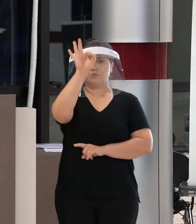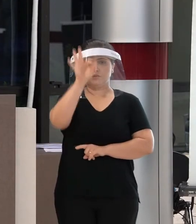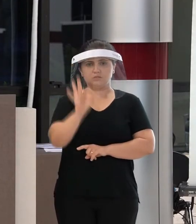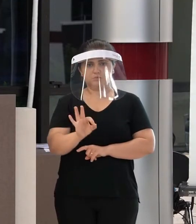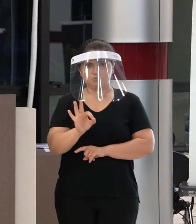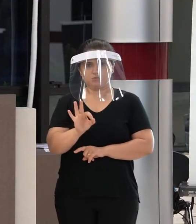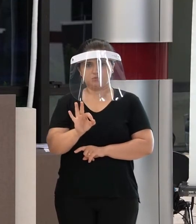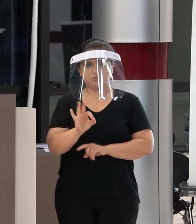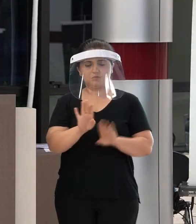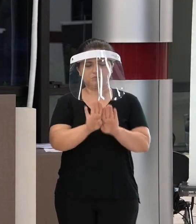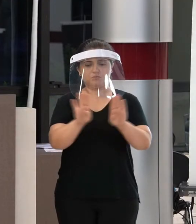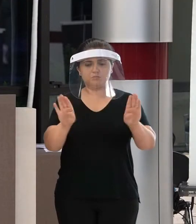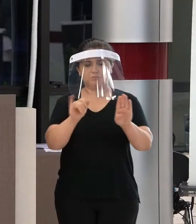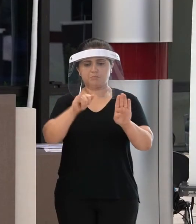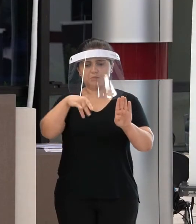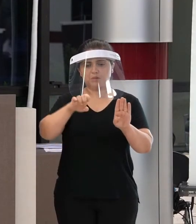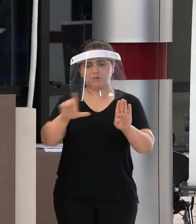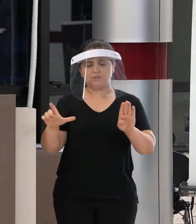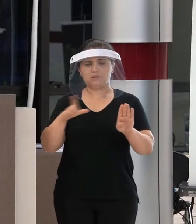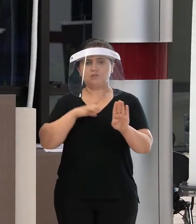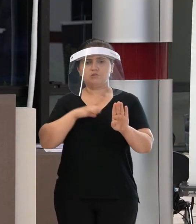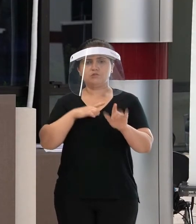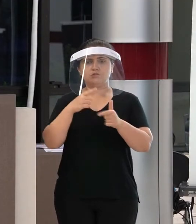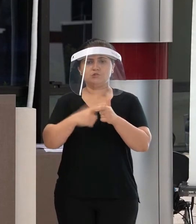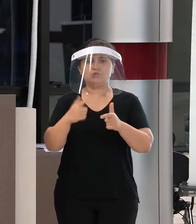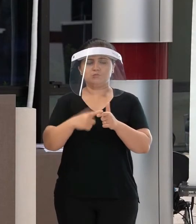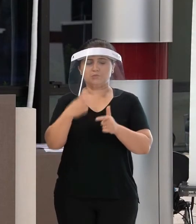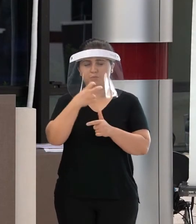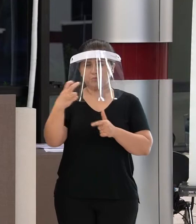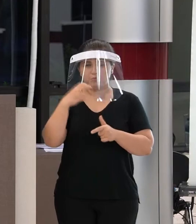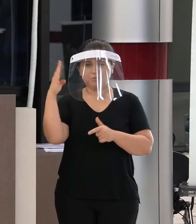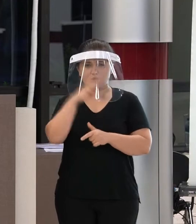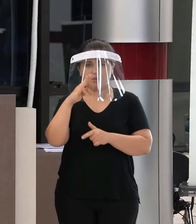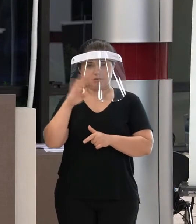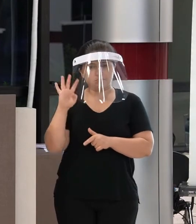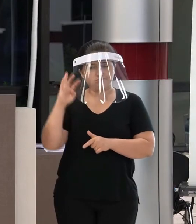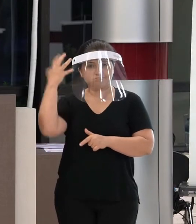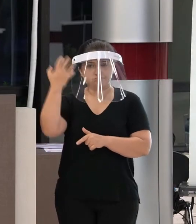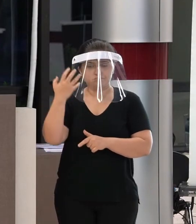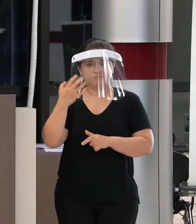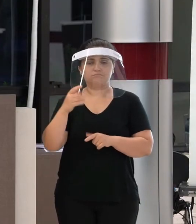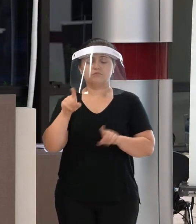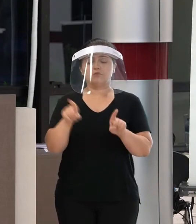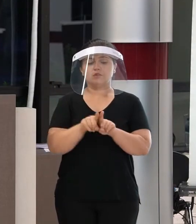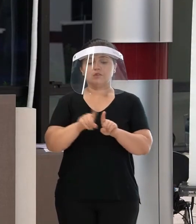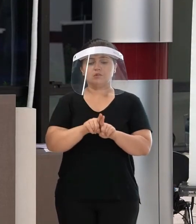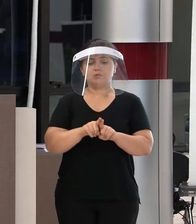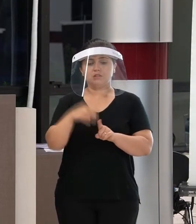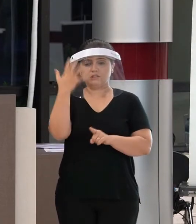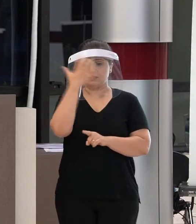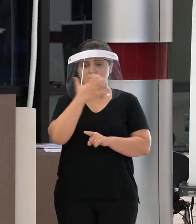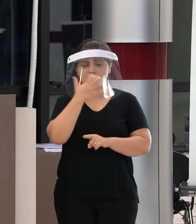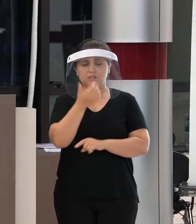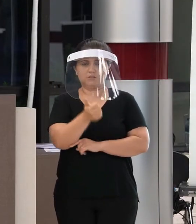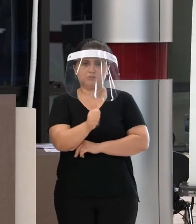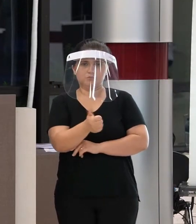50% dos painéis estavam na condição de emergência, na condição séria 11%,